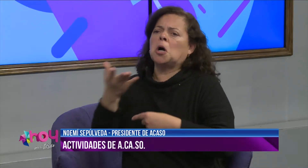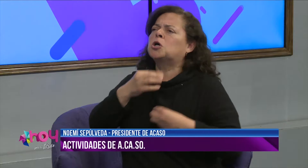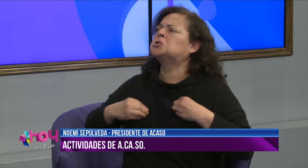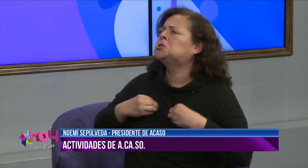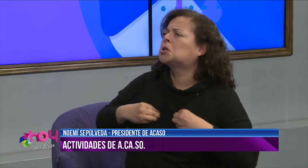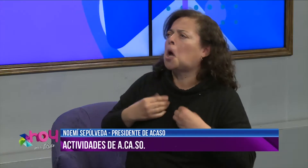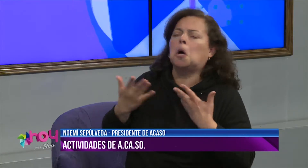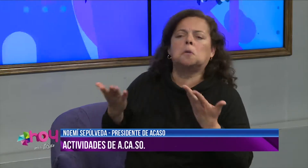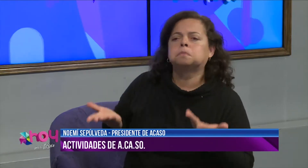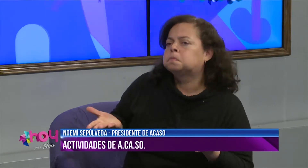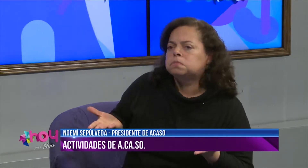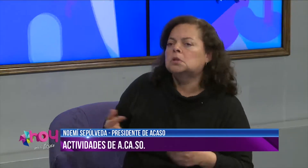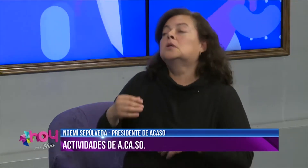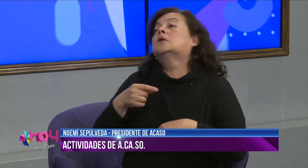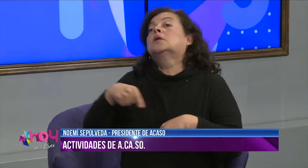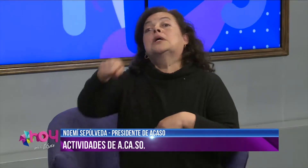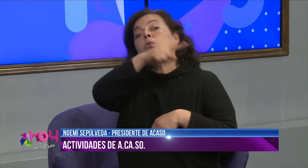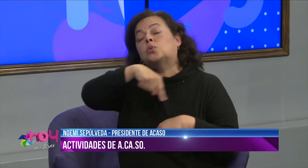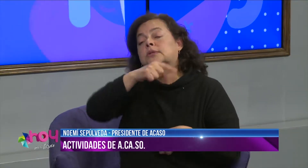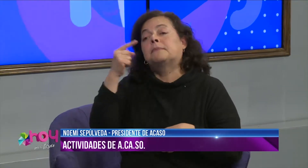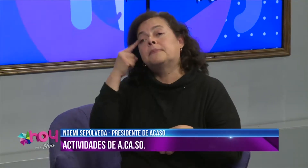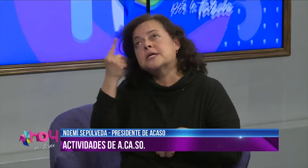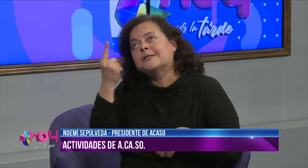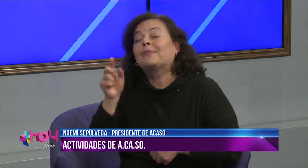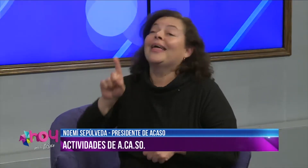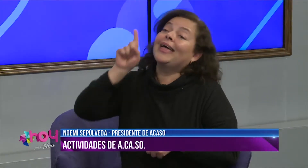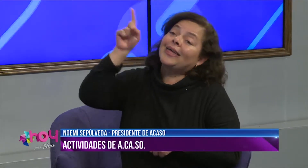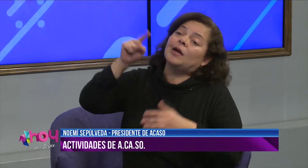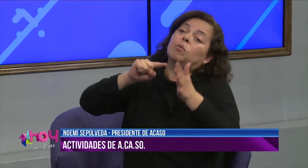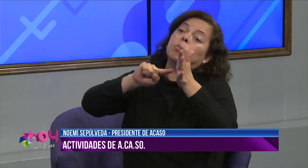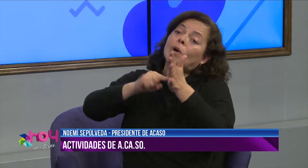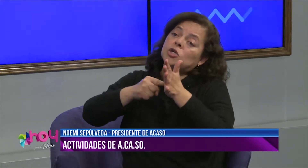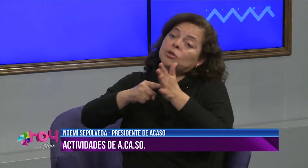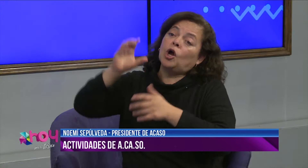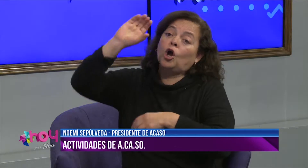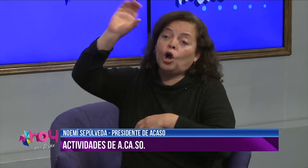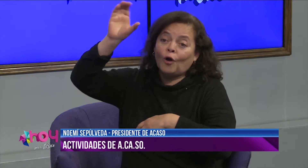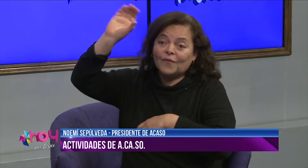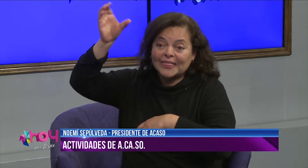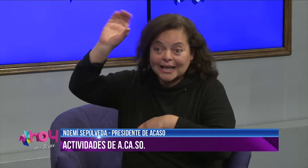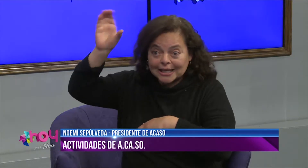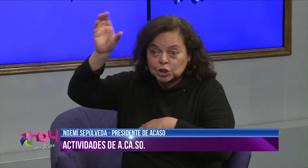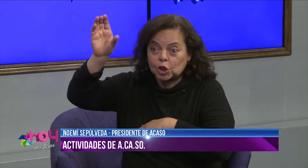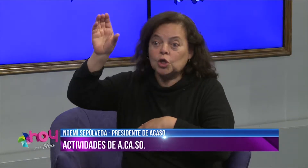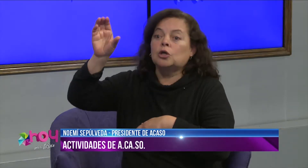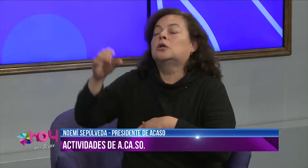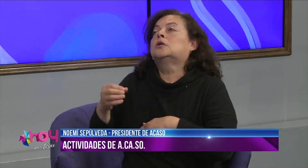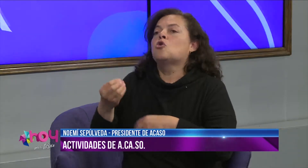oyentes cantaban ese himno, nosotros no nos generaba ninguna sensación en Buenos Aires. En la